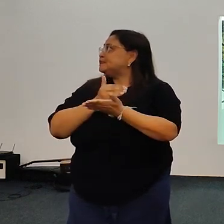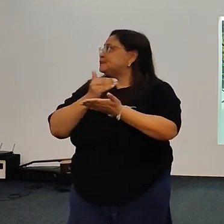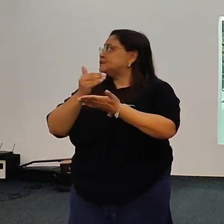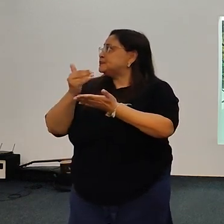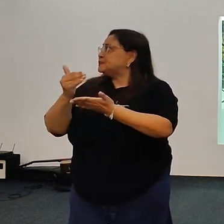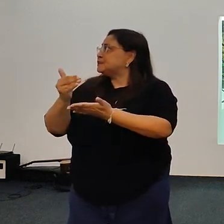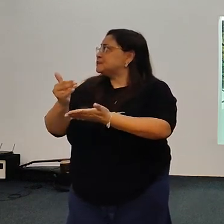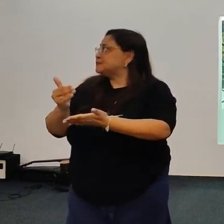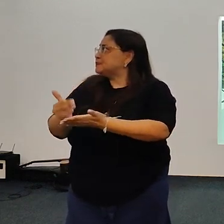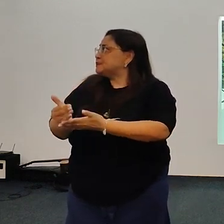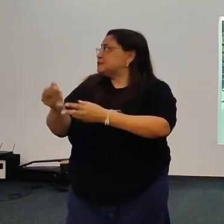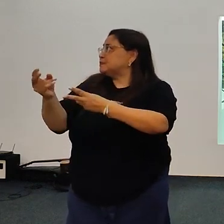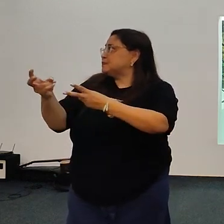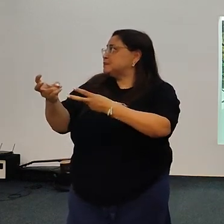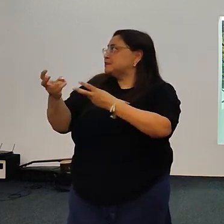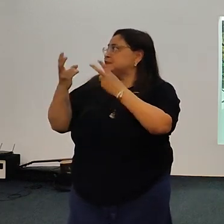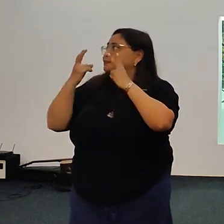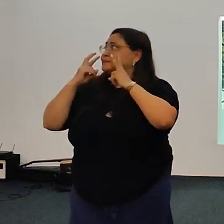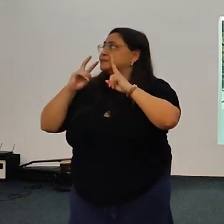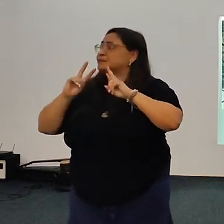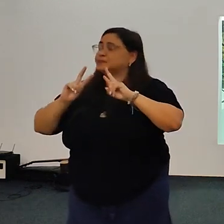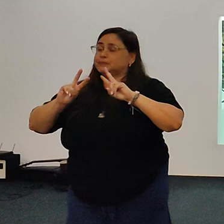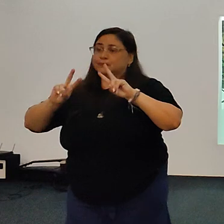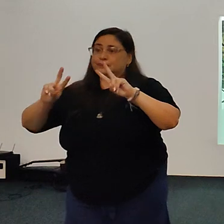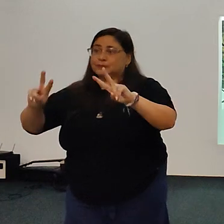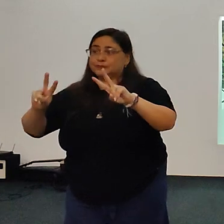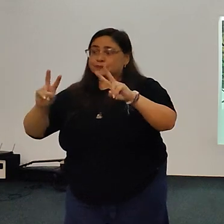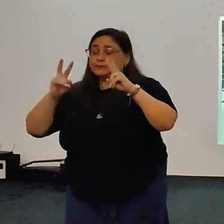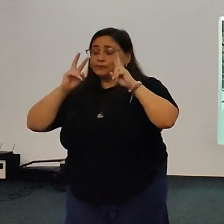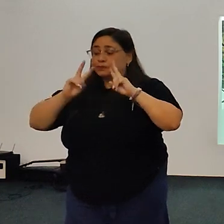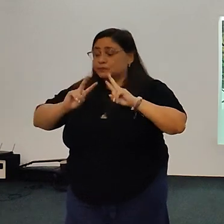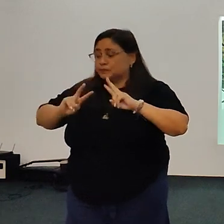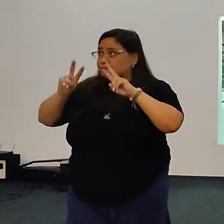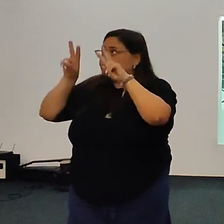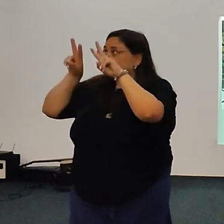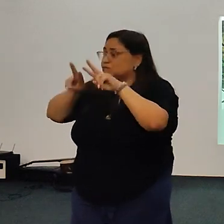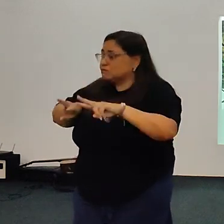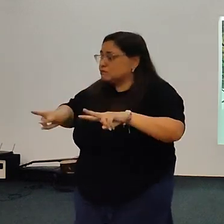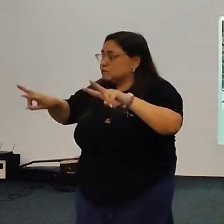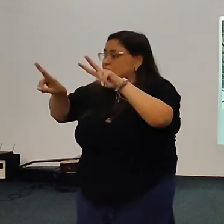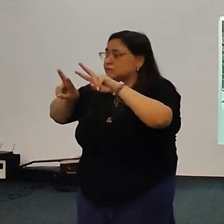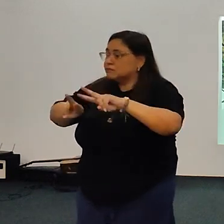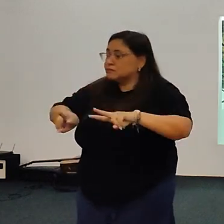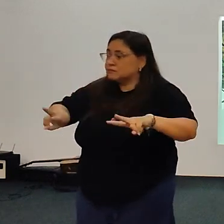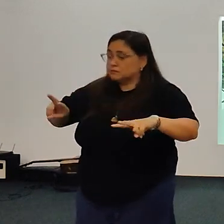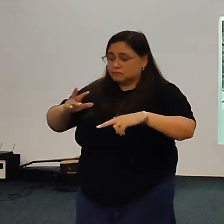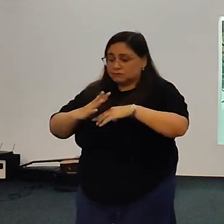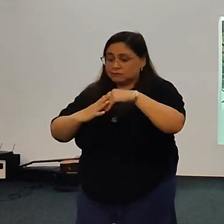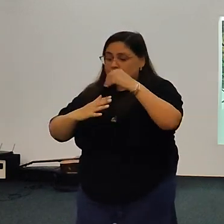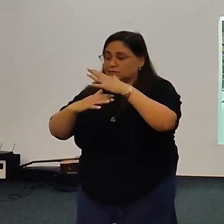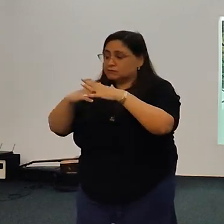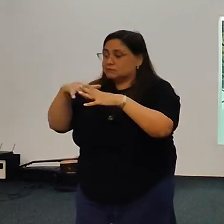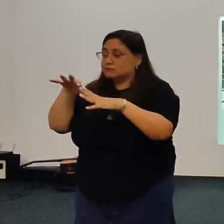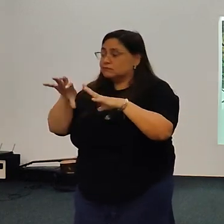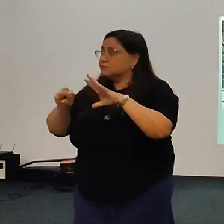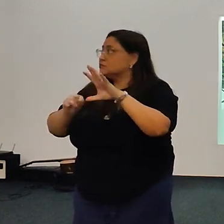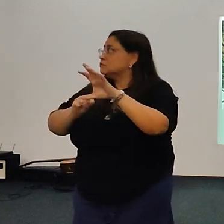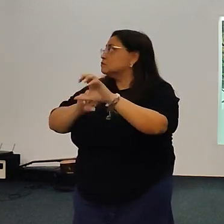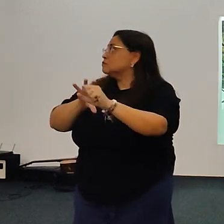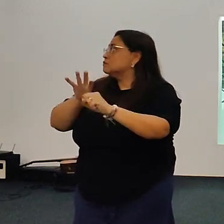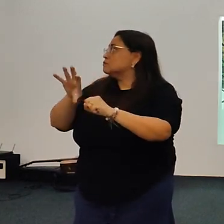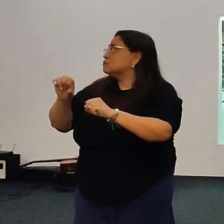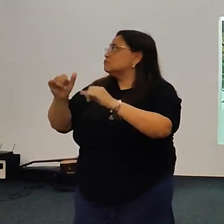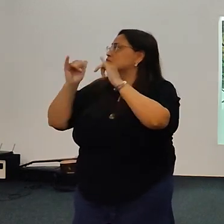que ouvimos, o que vimos e com os nossos olhos contemplamos, e as nossas mãos apalparam.